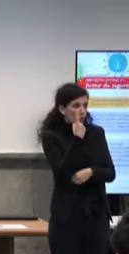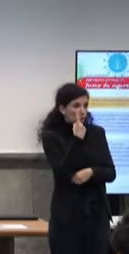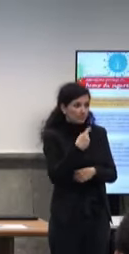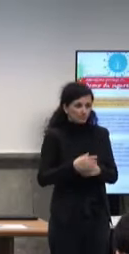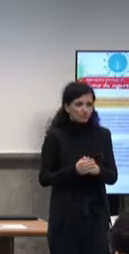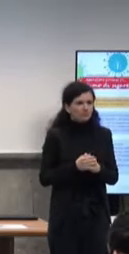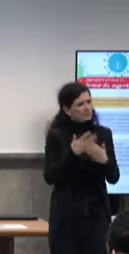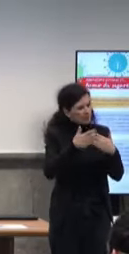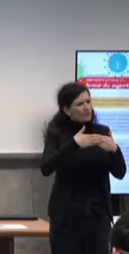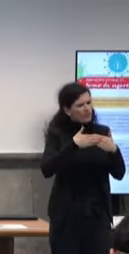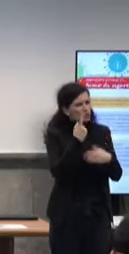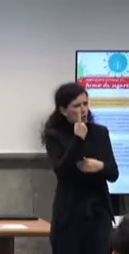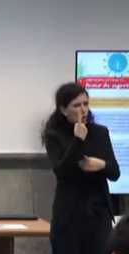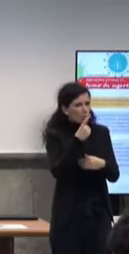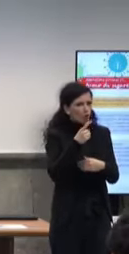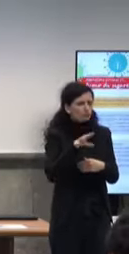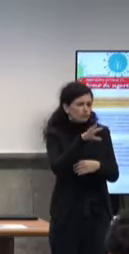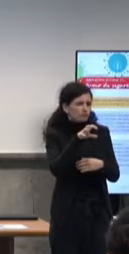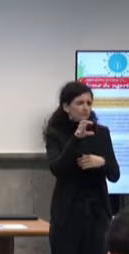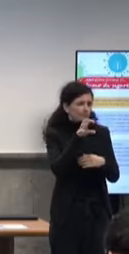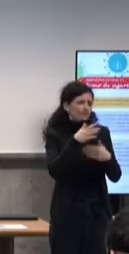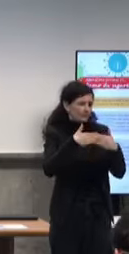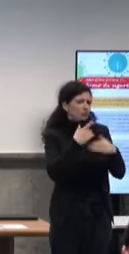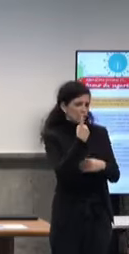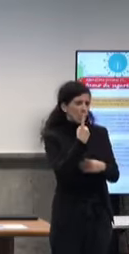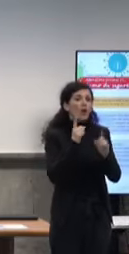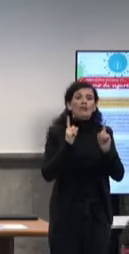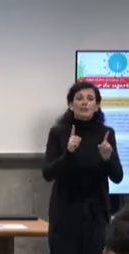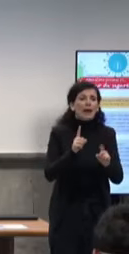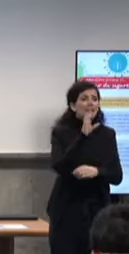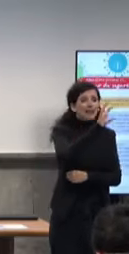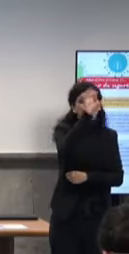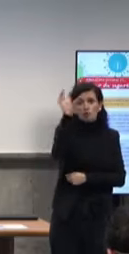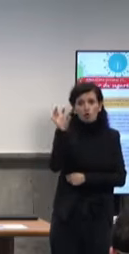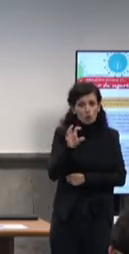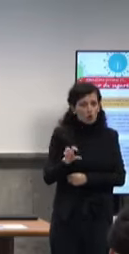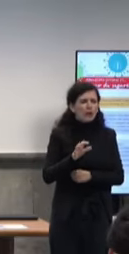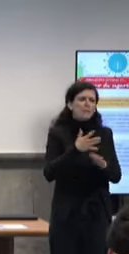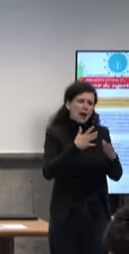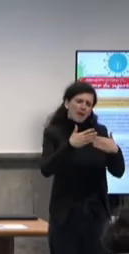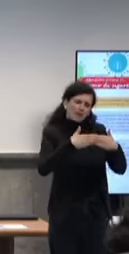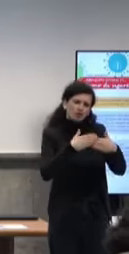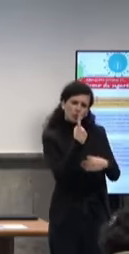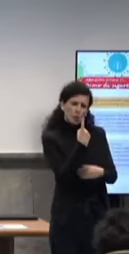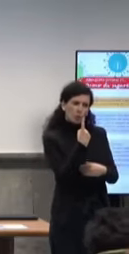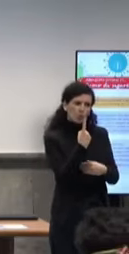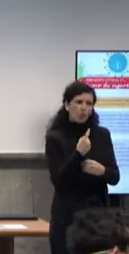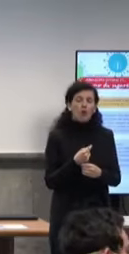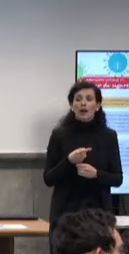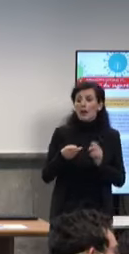intorno a 1 poi varia da regione a regione ma diciamo che globalmente intorno a 1